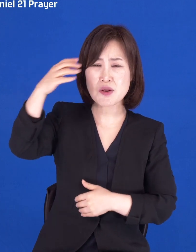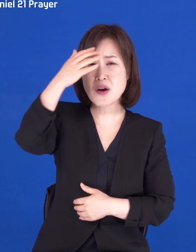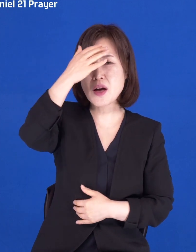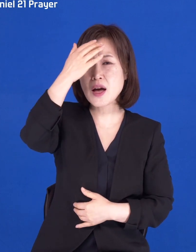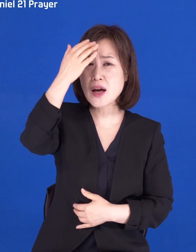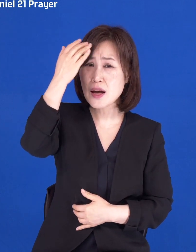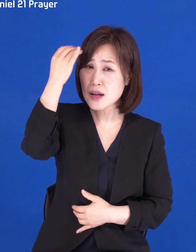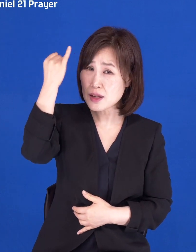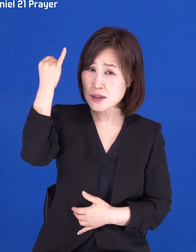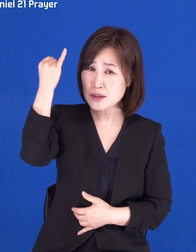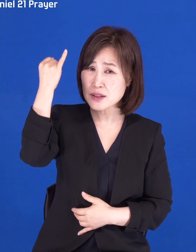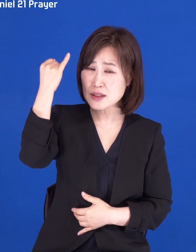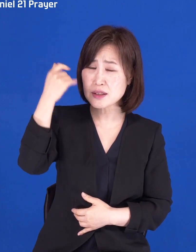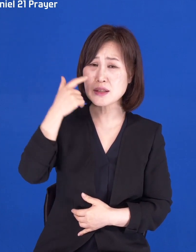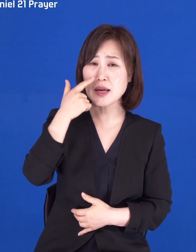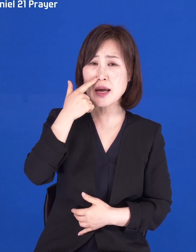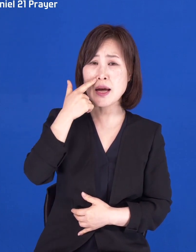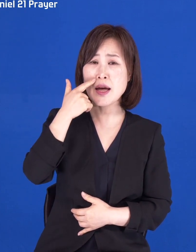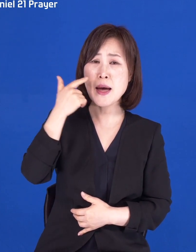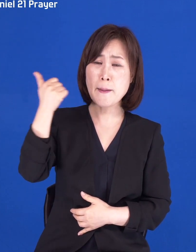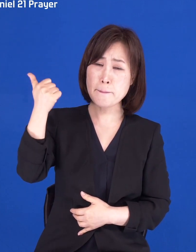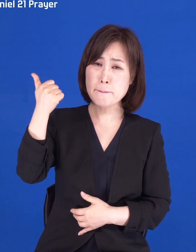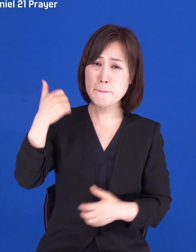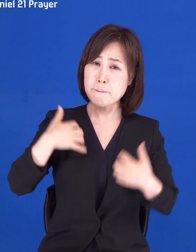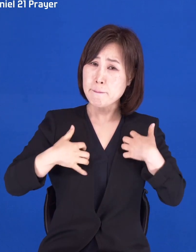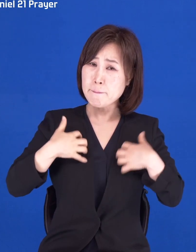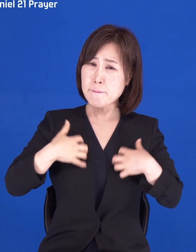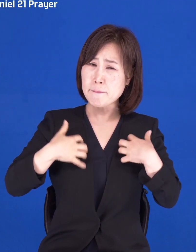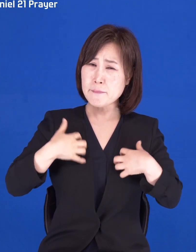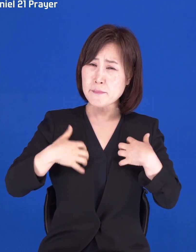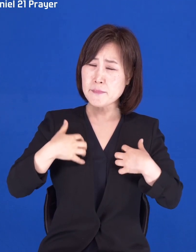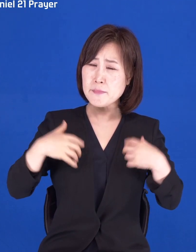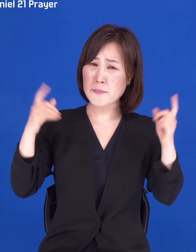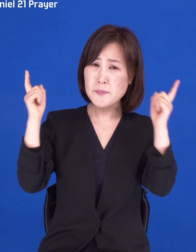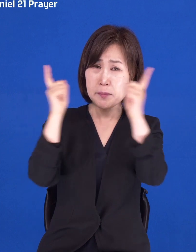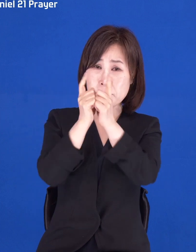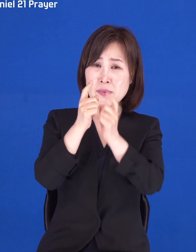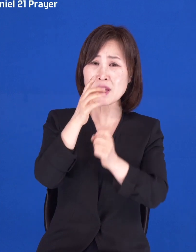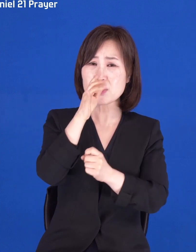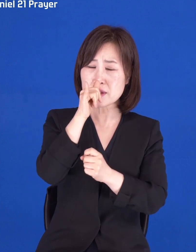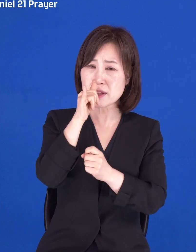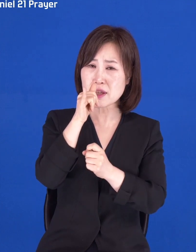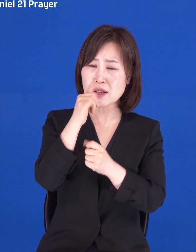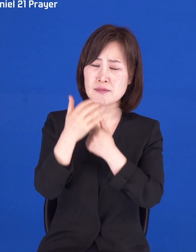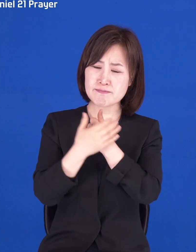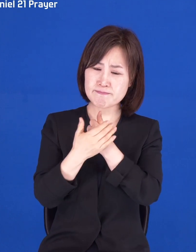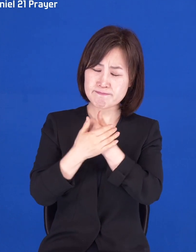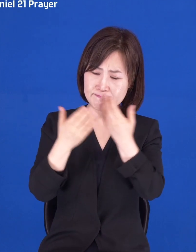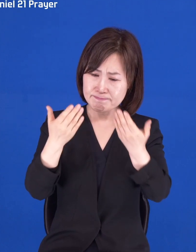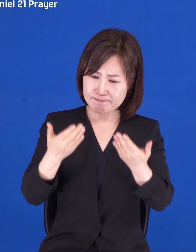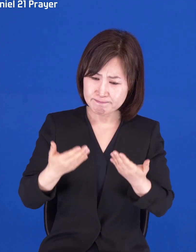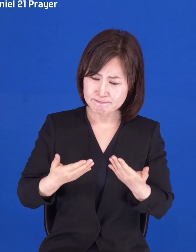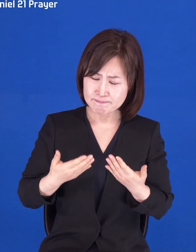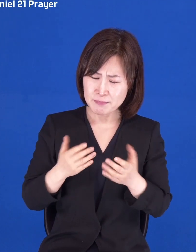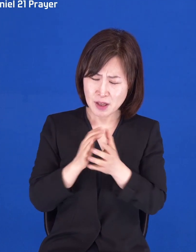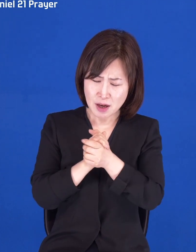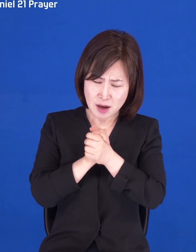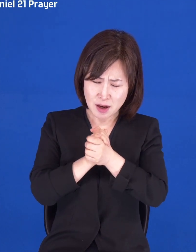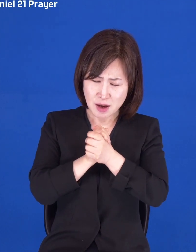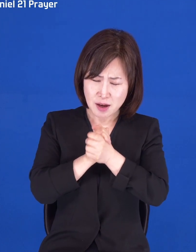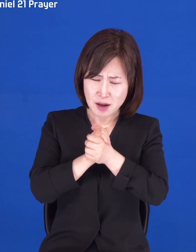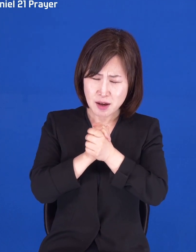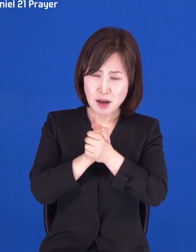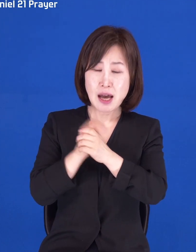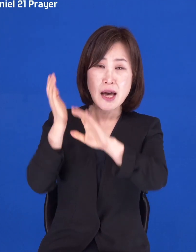할머니와 아버지를 기쁘게 만나게 해주세요 라고 기도하면서